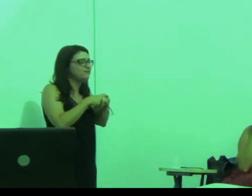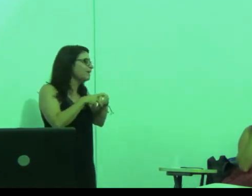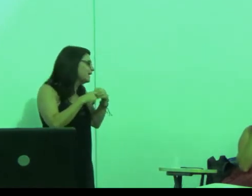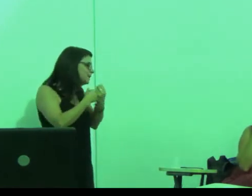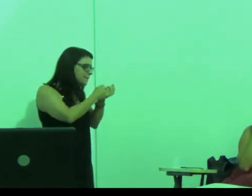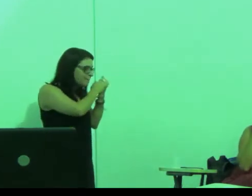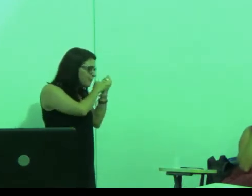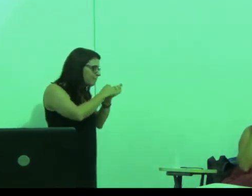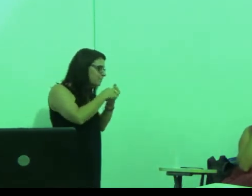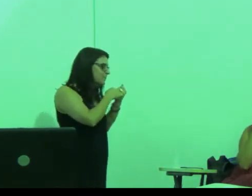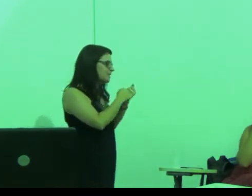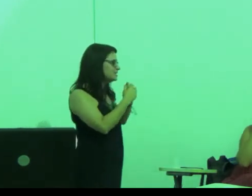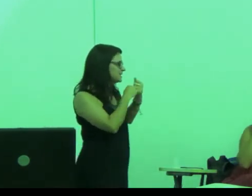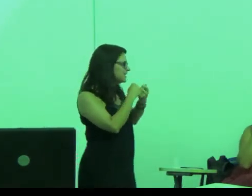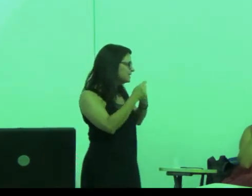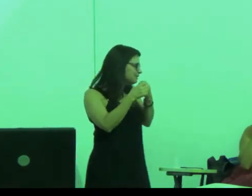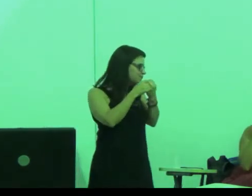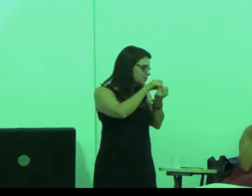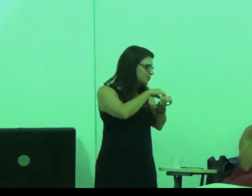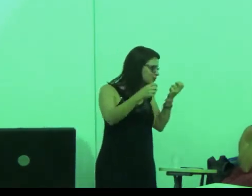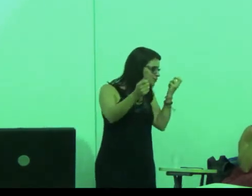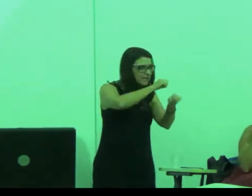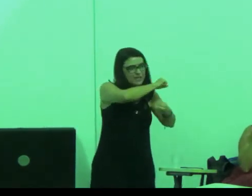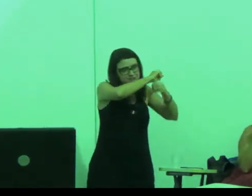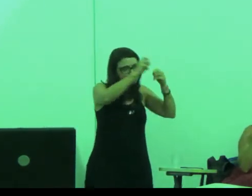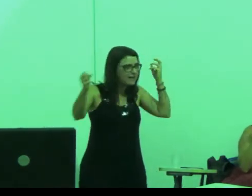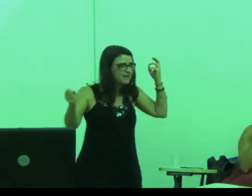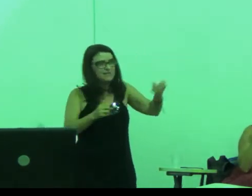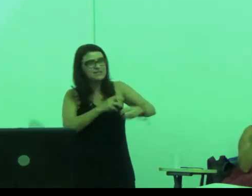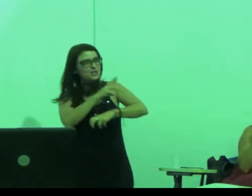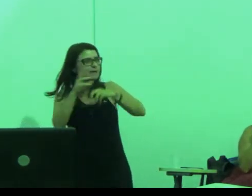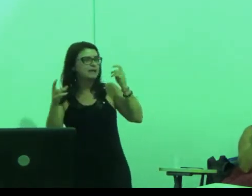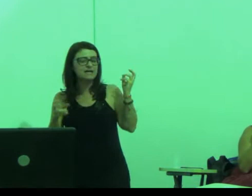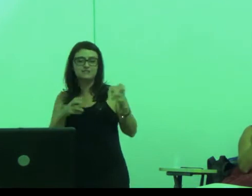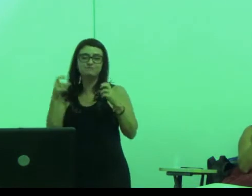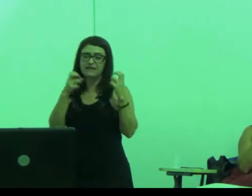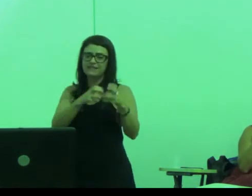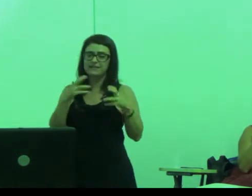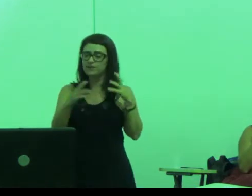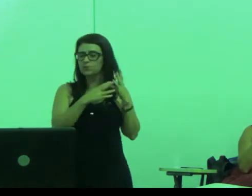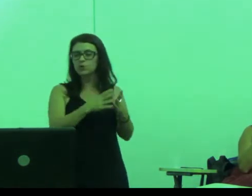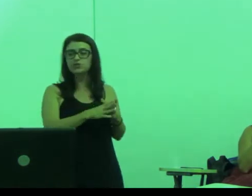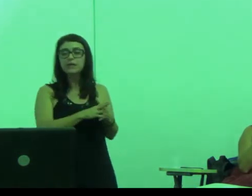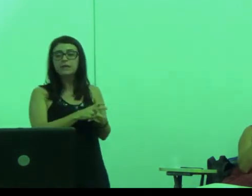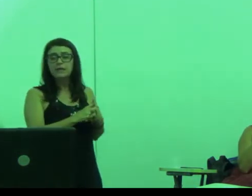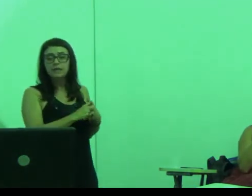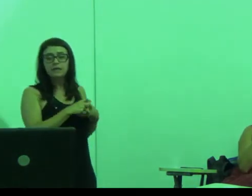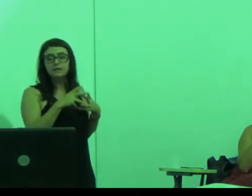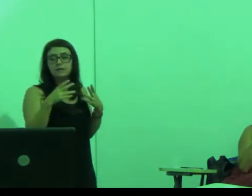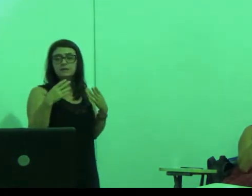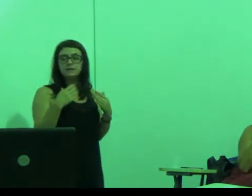vai perseguir uma vírgula impertinente, vai achar uma crase, vai querer que eu mude. E na verdade,